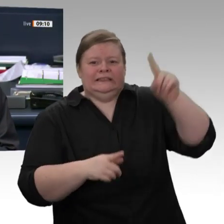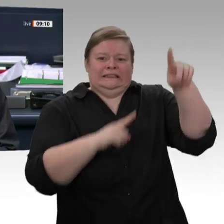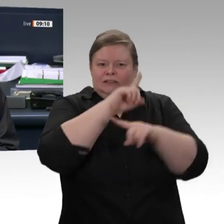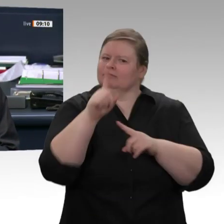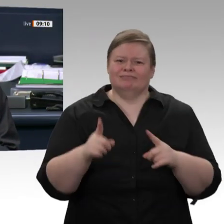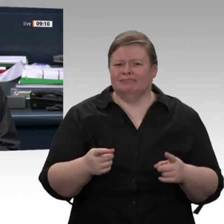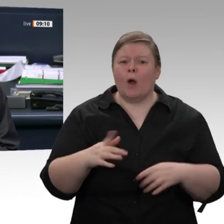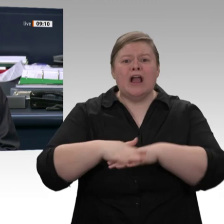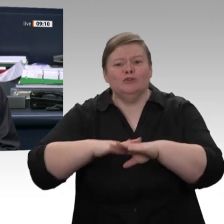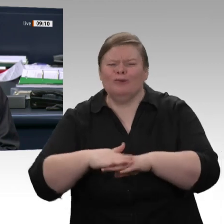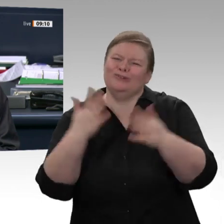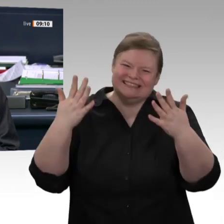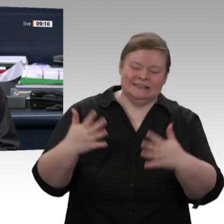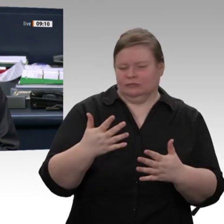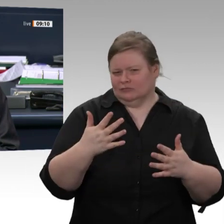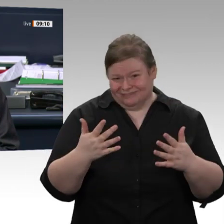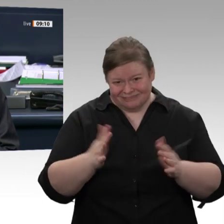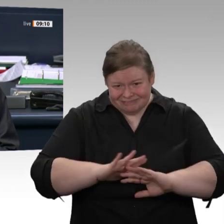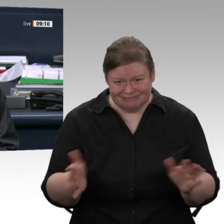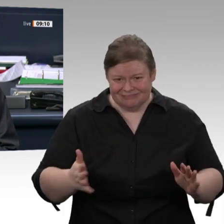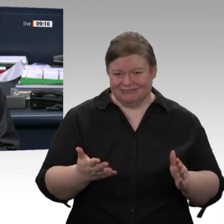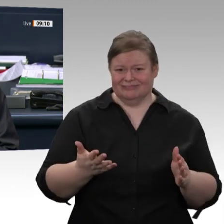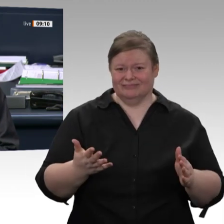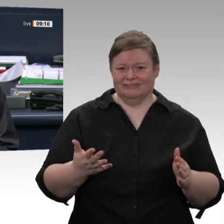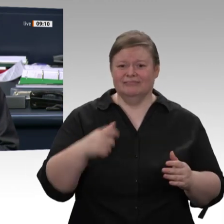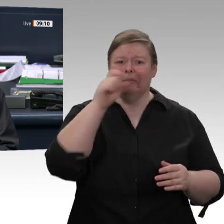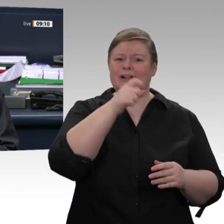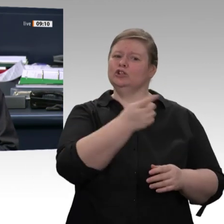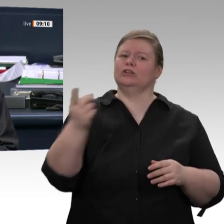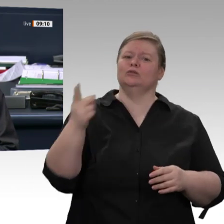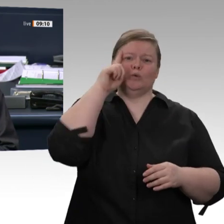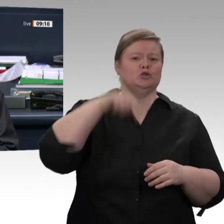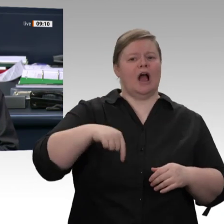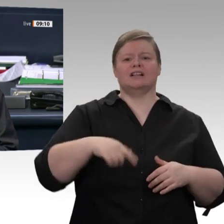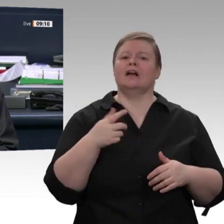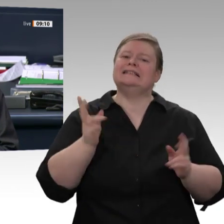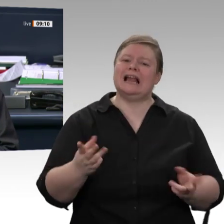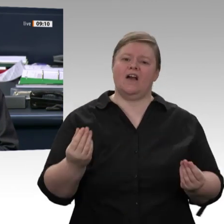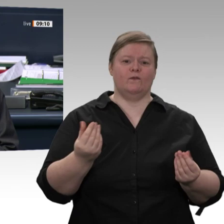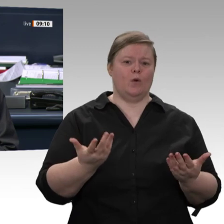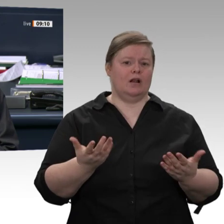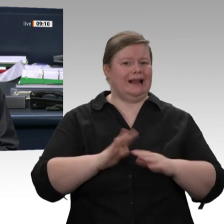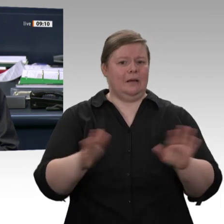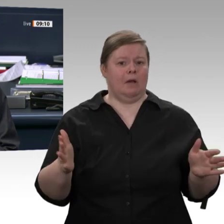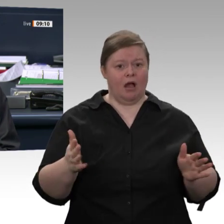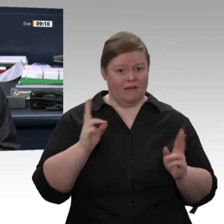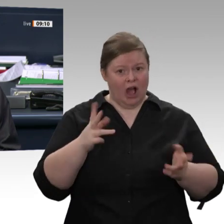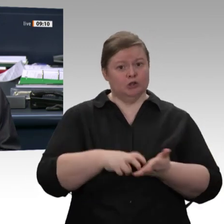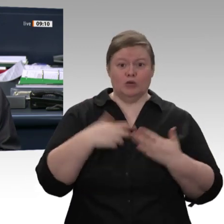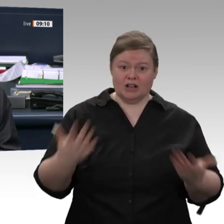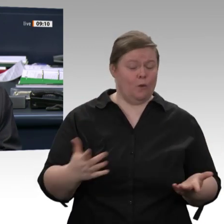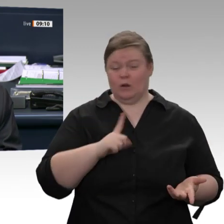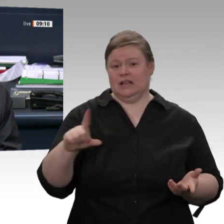gehört zur notwendigen Ehrlichkeit, um falschen Erwartungen vorzubauen. Aber für die innere Stabilität einer Ordnung, der sich